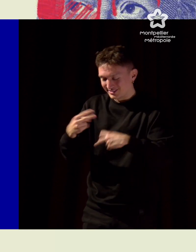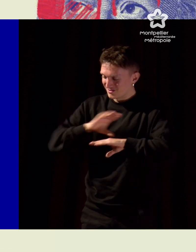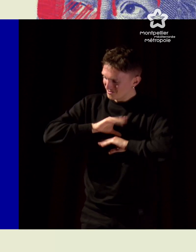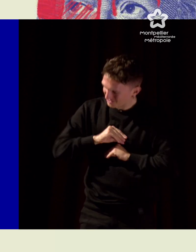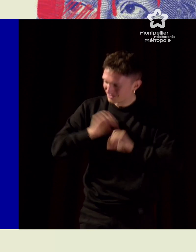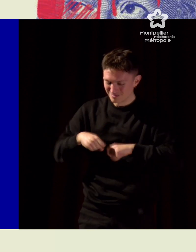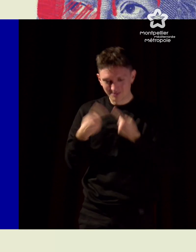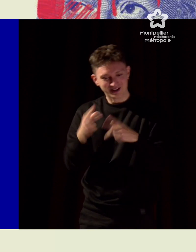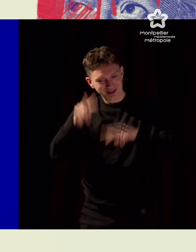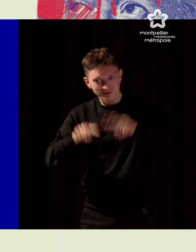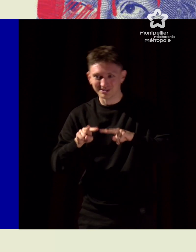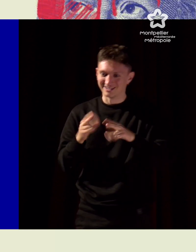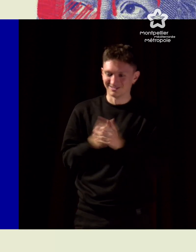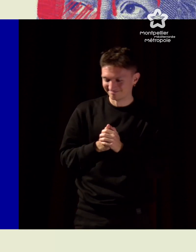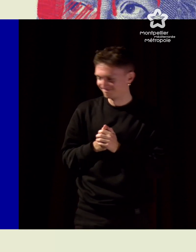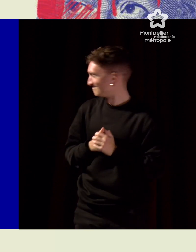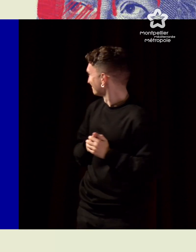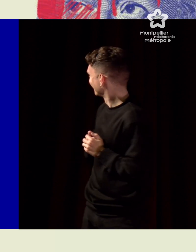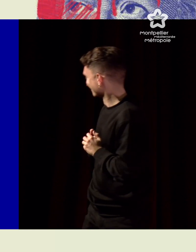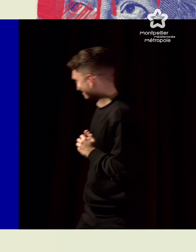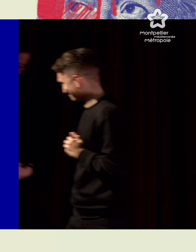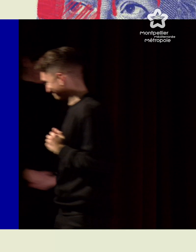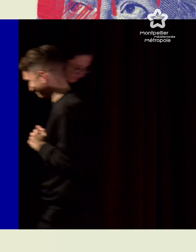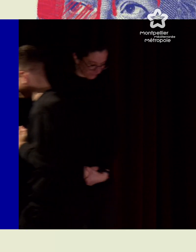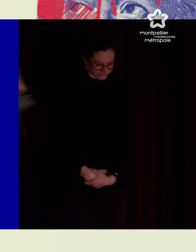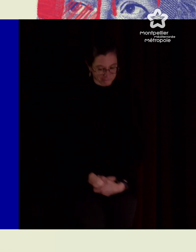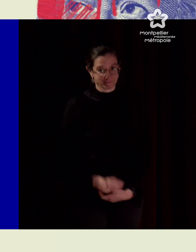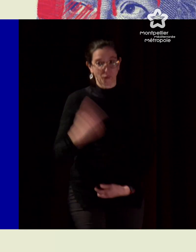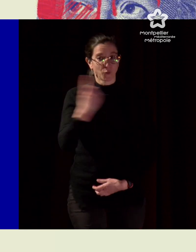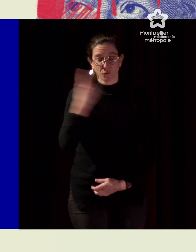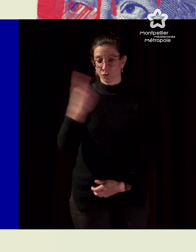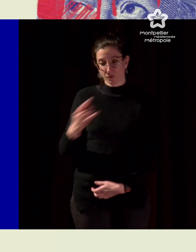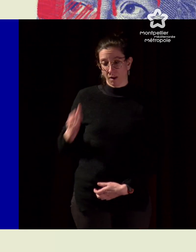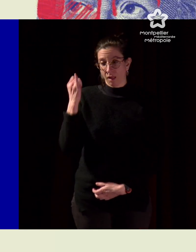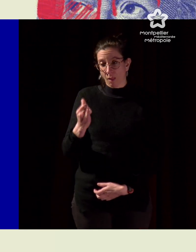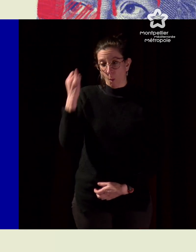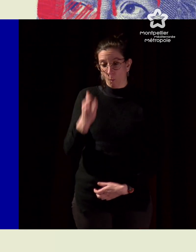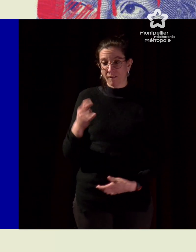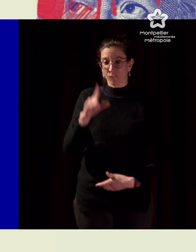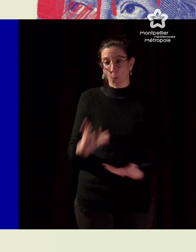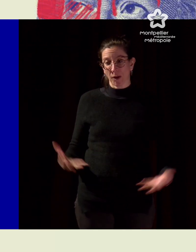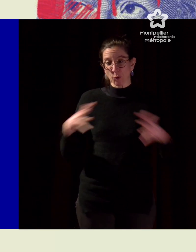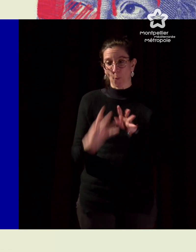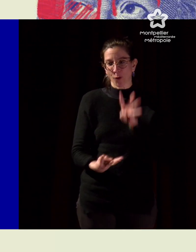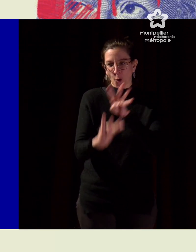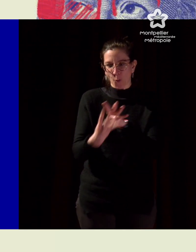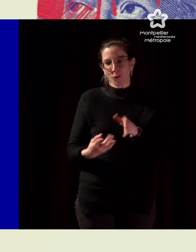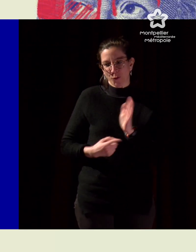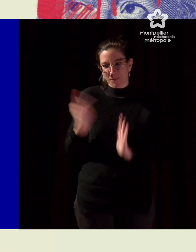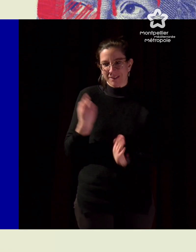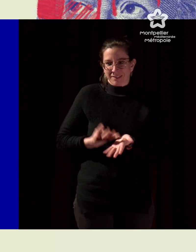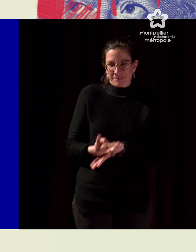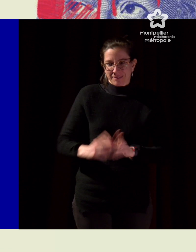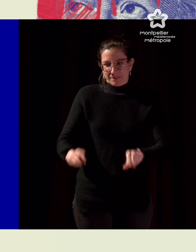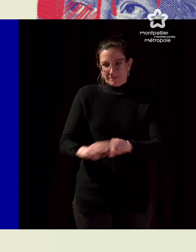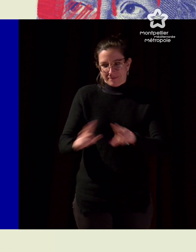quoi. Et alors, donc, à chaque fois, bien sûr, ça prend beaucoup de temps. À chaque fois, c'est des réunions. On réexplique notre projet, c'est normal. Et à